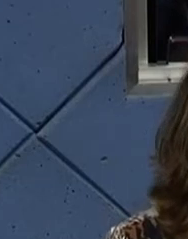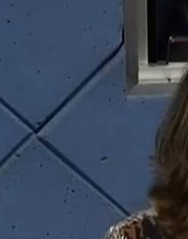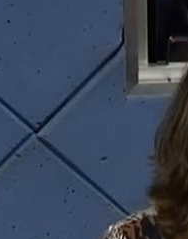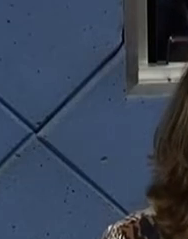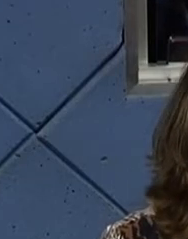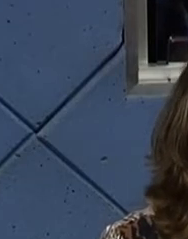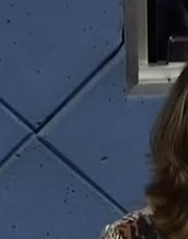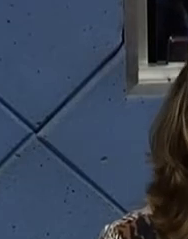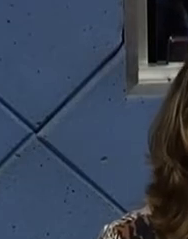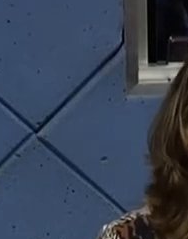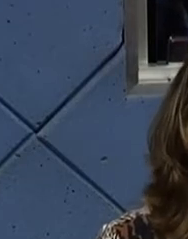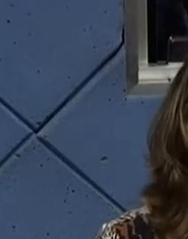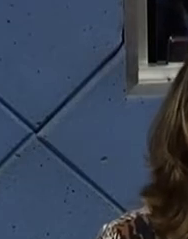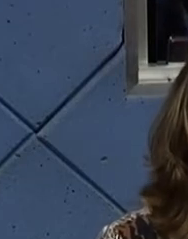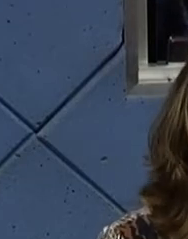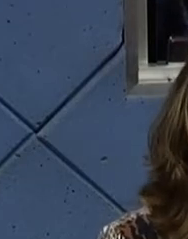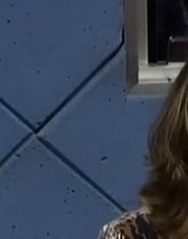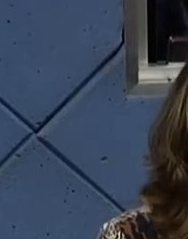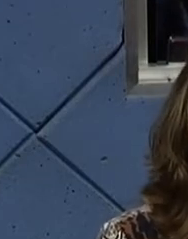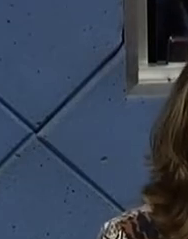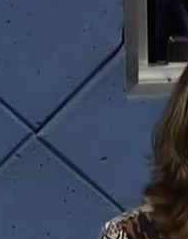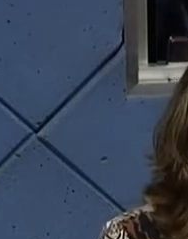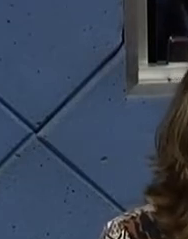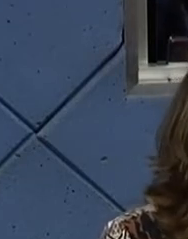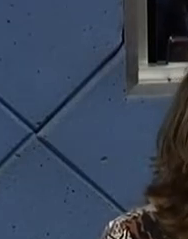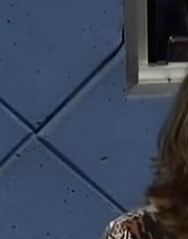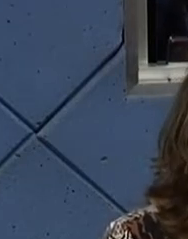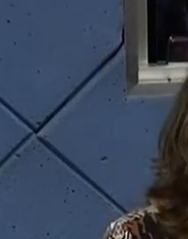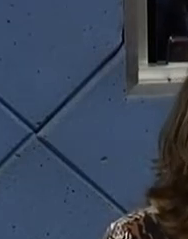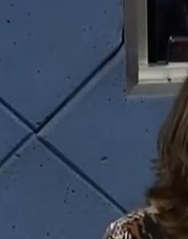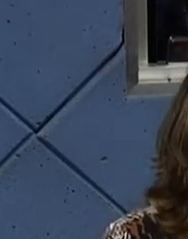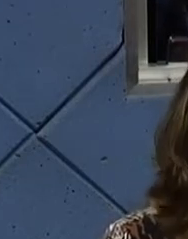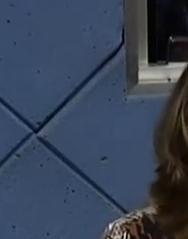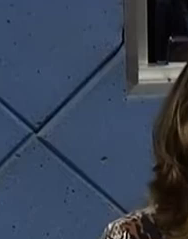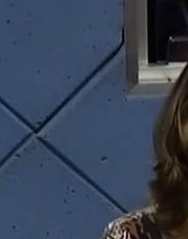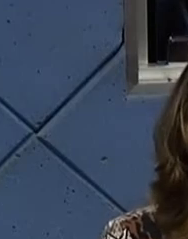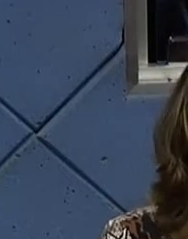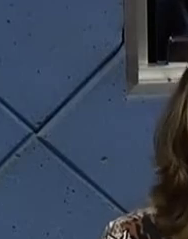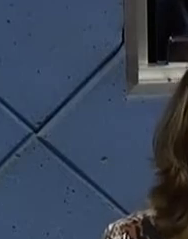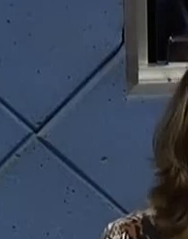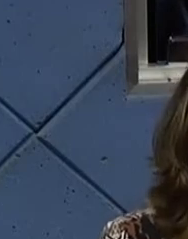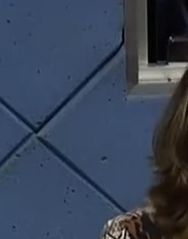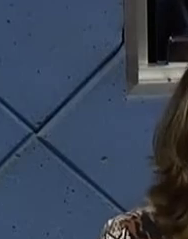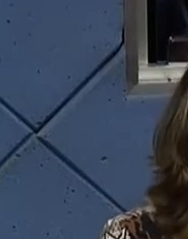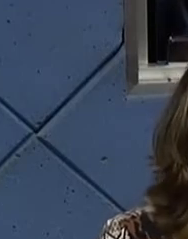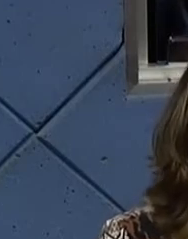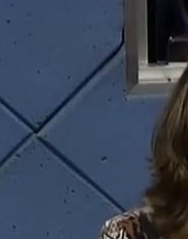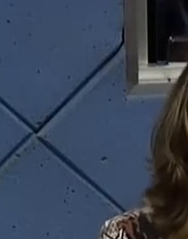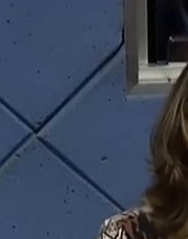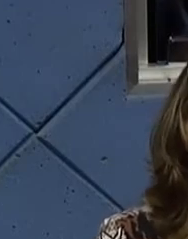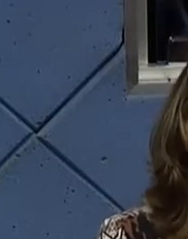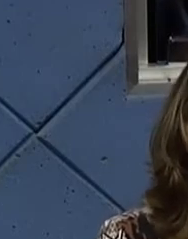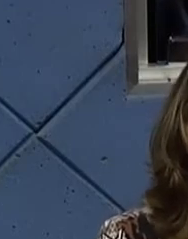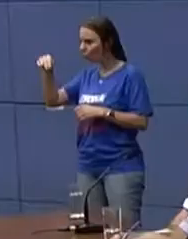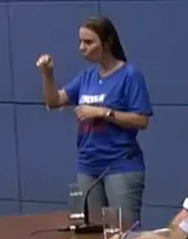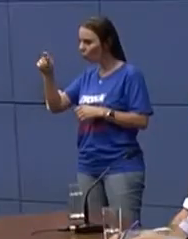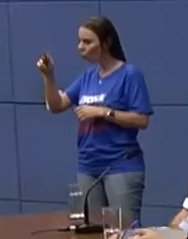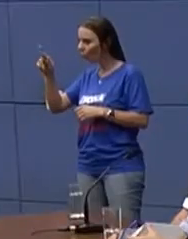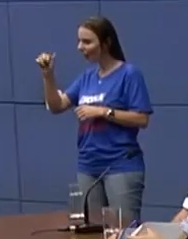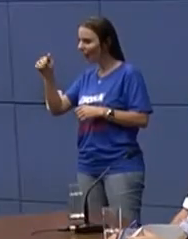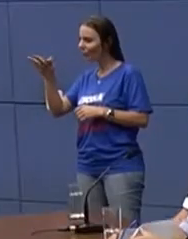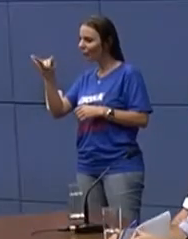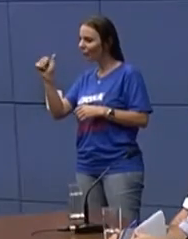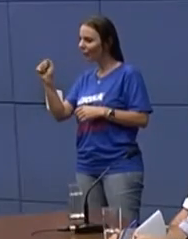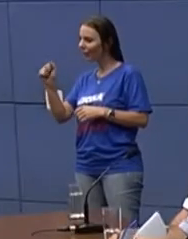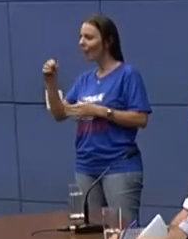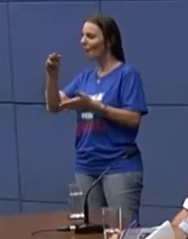possibilidade de monografia para falar do que eu estava vendo logo ali em 2001, que é numa eventual